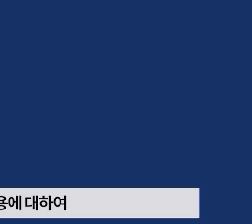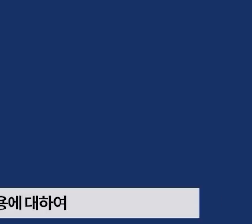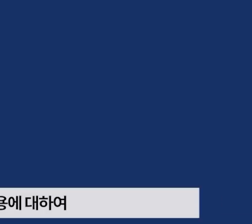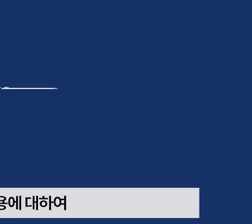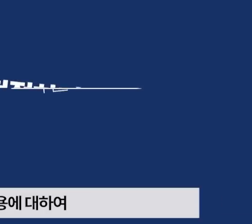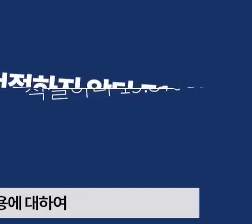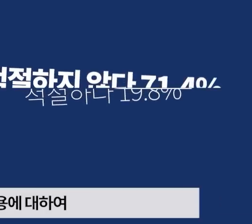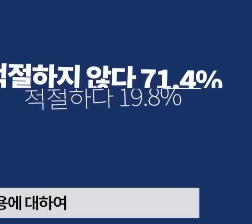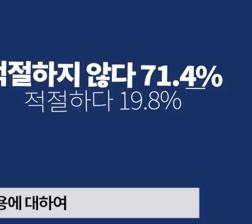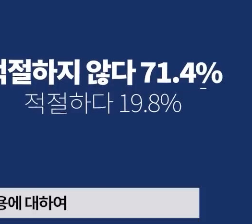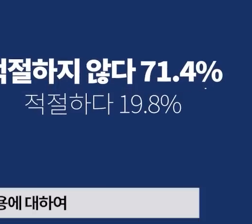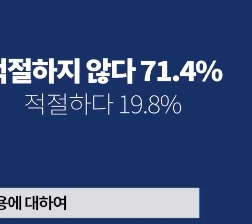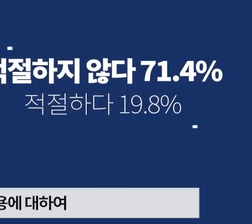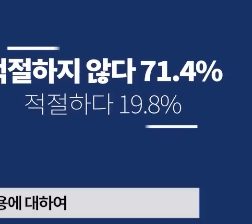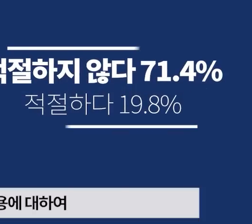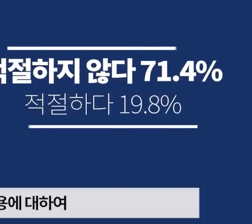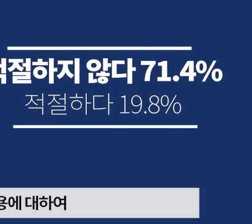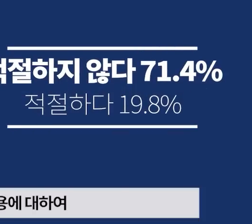대해서 적절하지 않다가